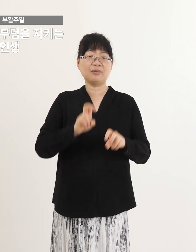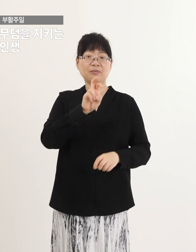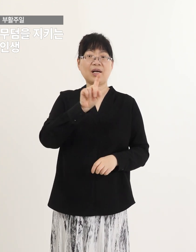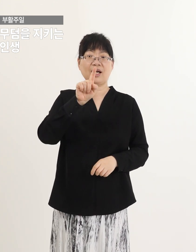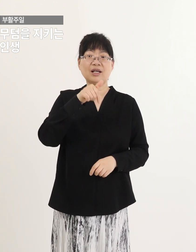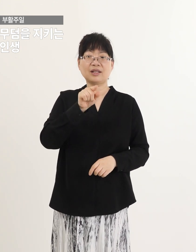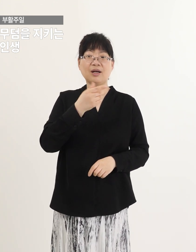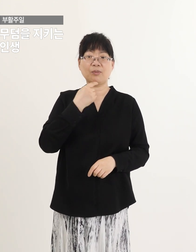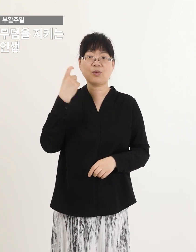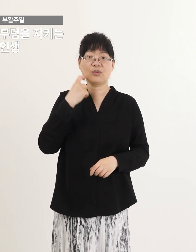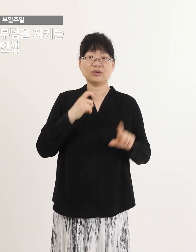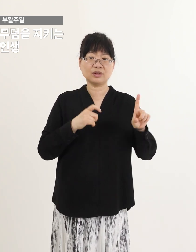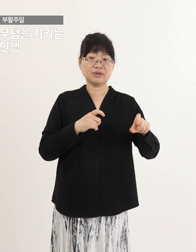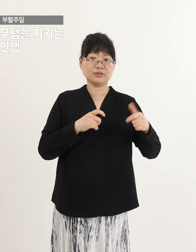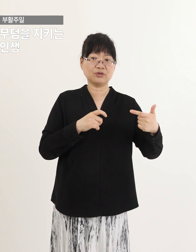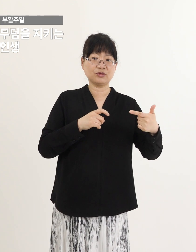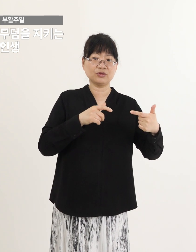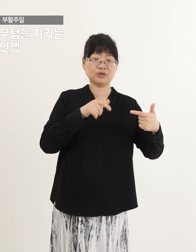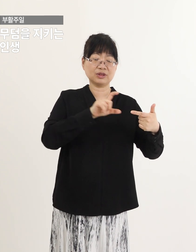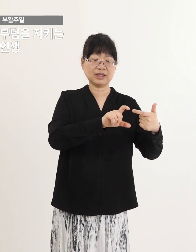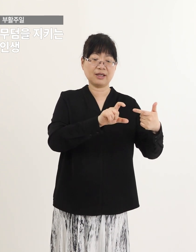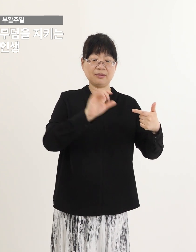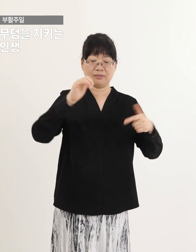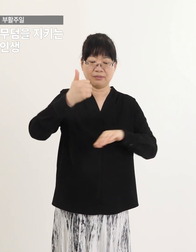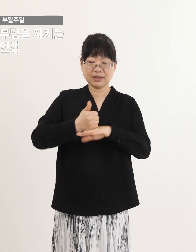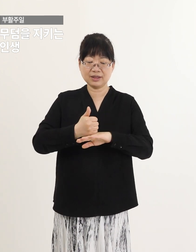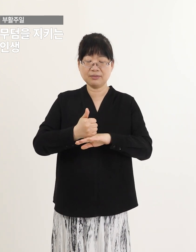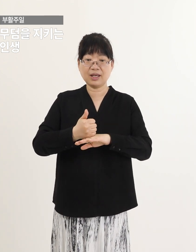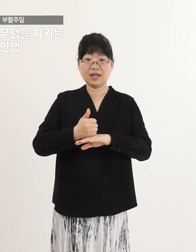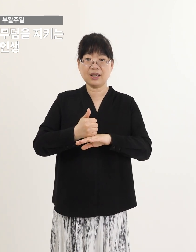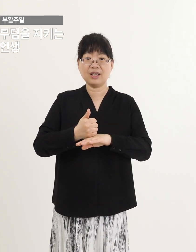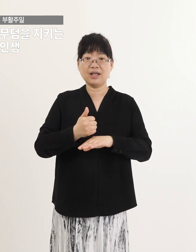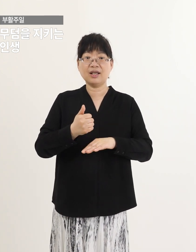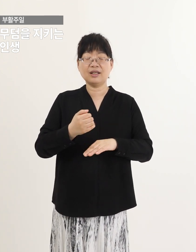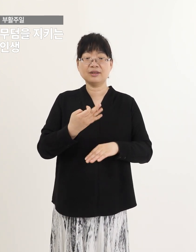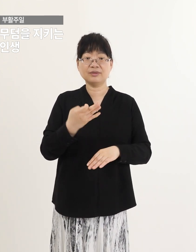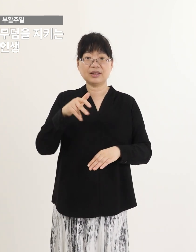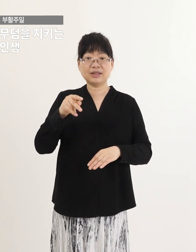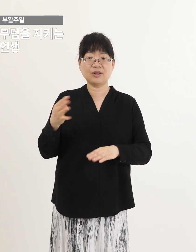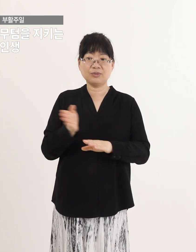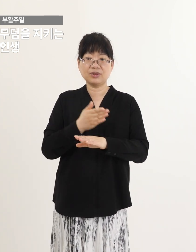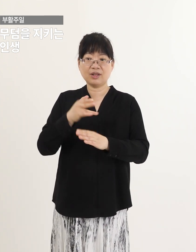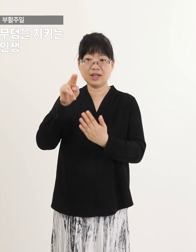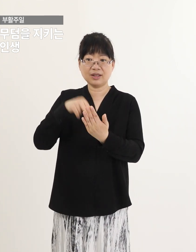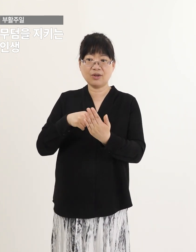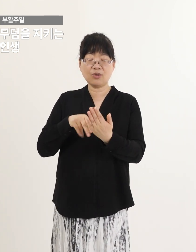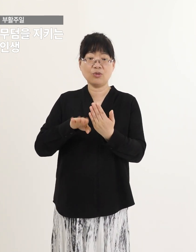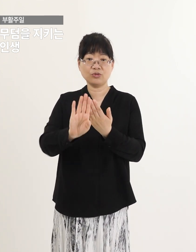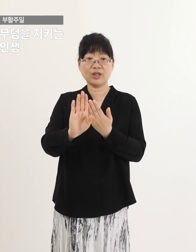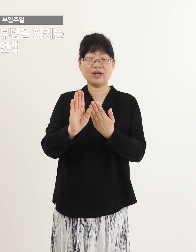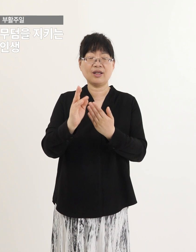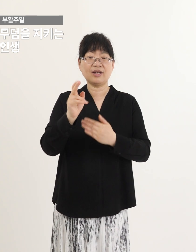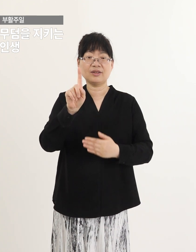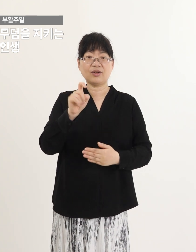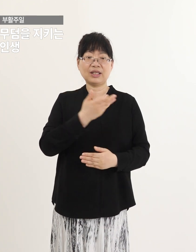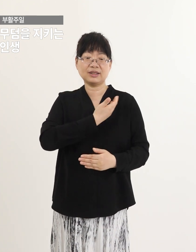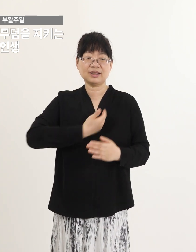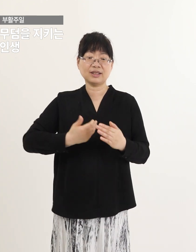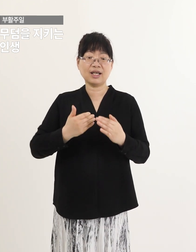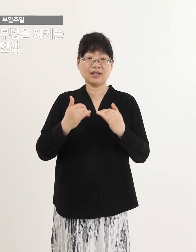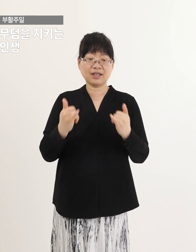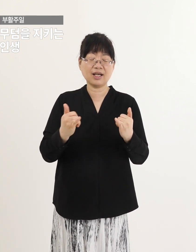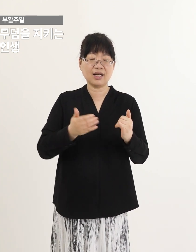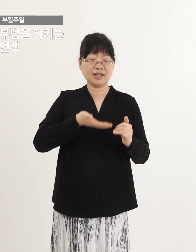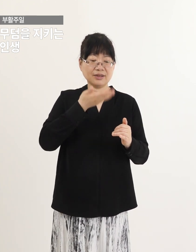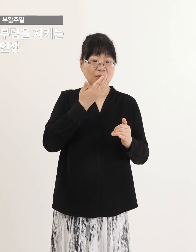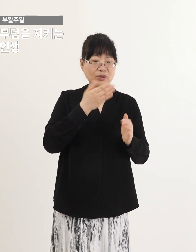16장 마지막 절을 보시면 자 14절부터 읽겠습니다. 그 후에 11 제자가 음식을 먹을